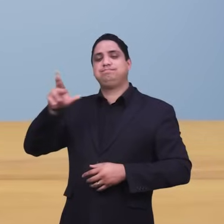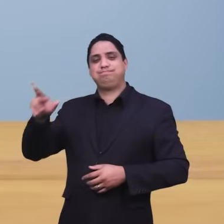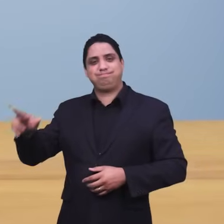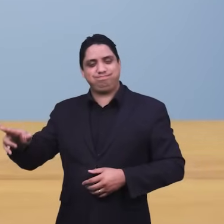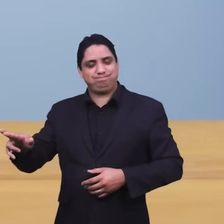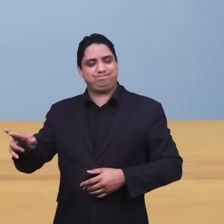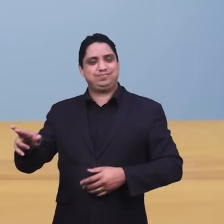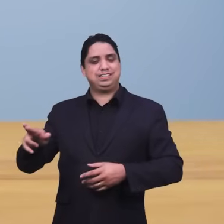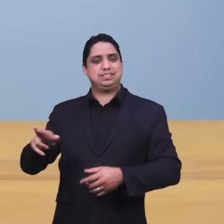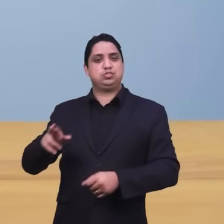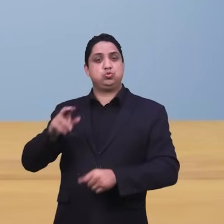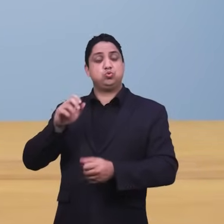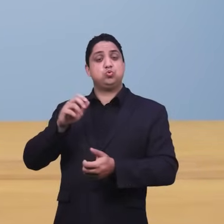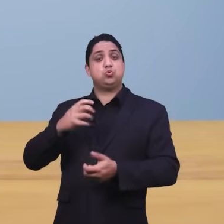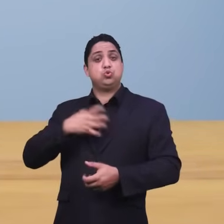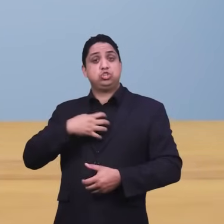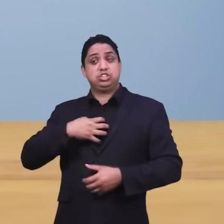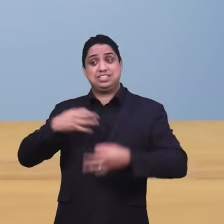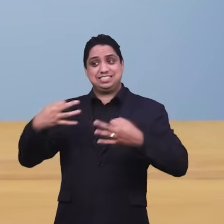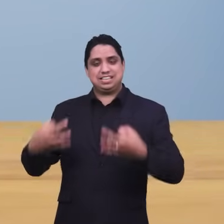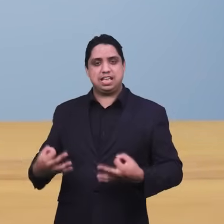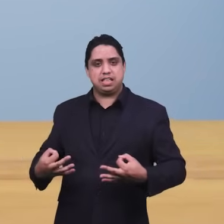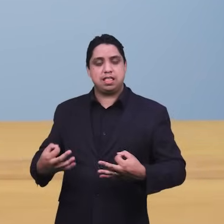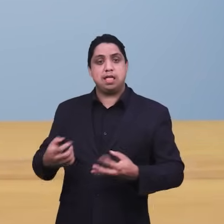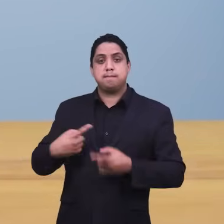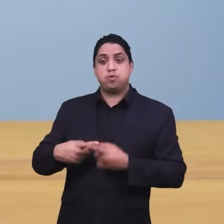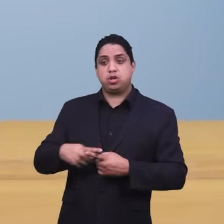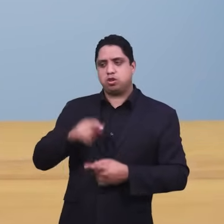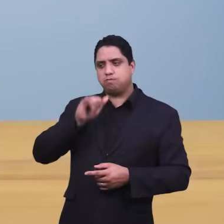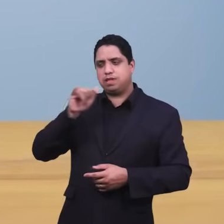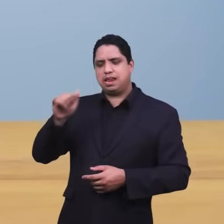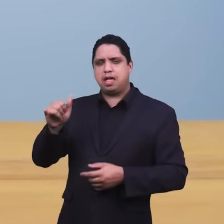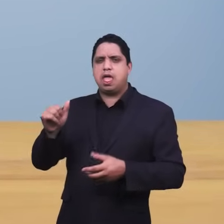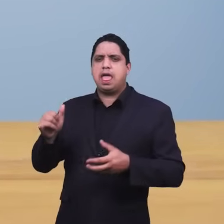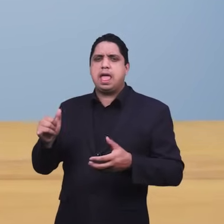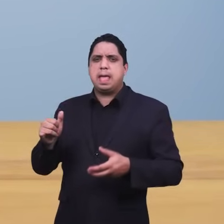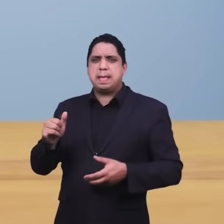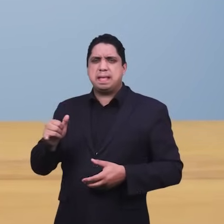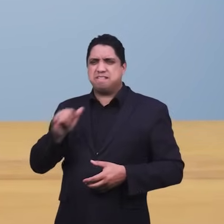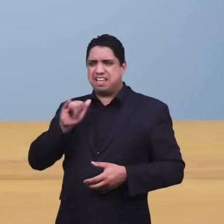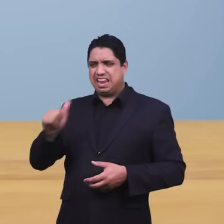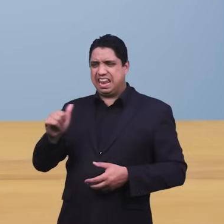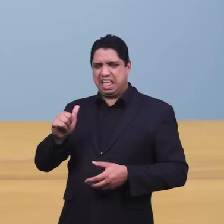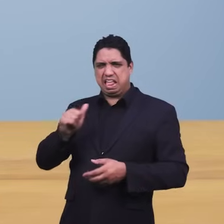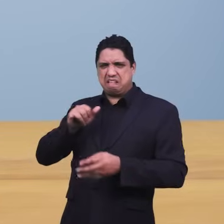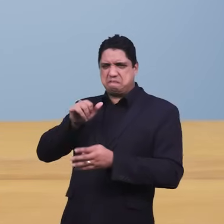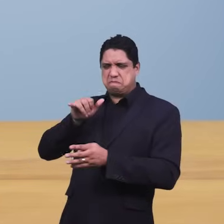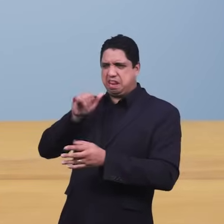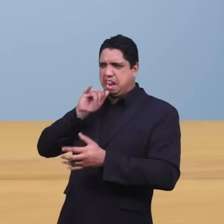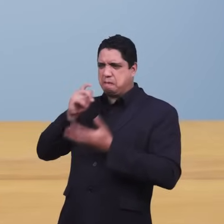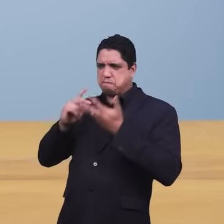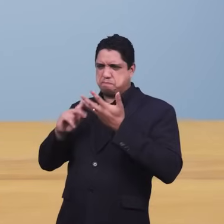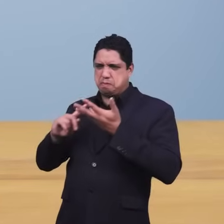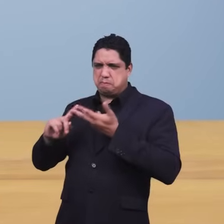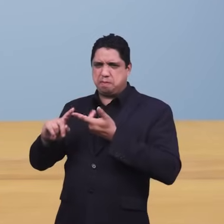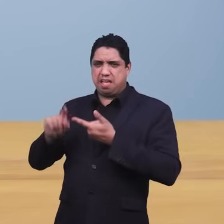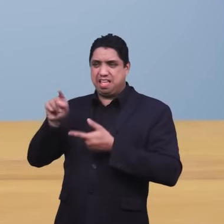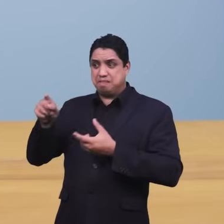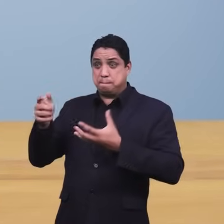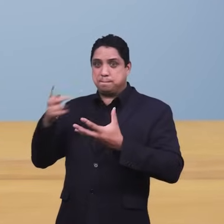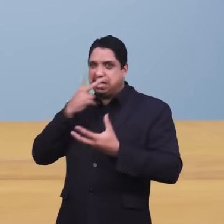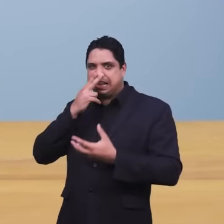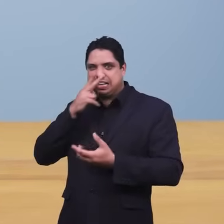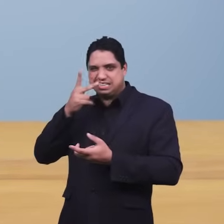nossa função, torná-la mais leve, ela vai tornar-se muito mais pesada. A gente tem adultos e tem